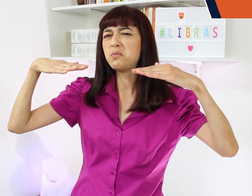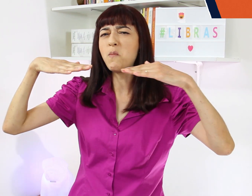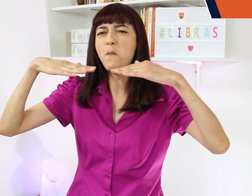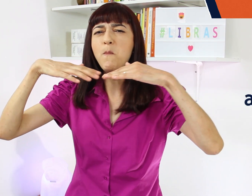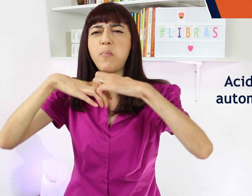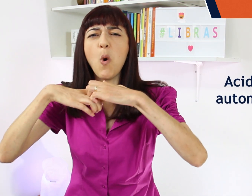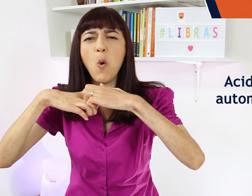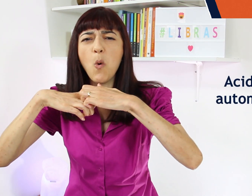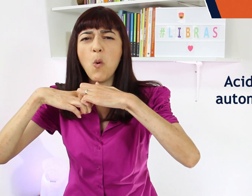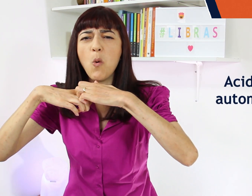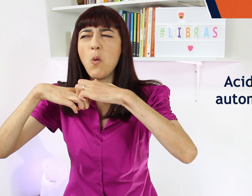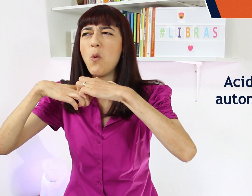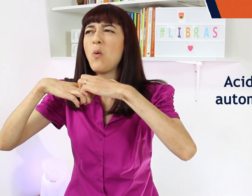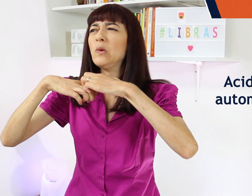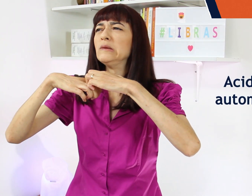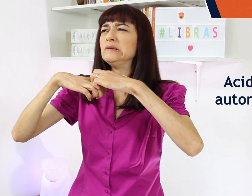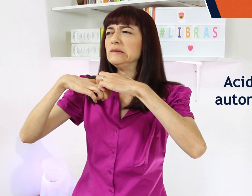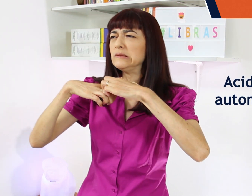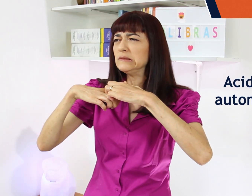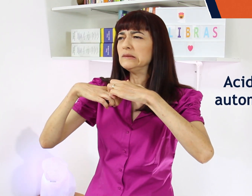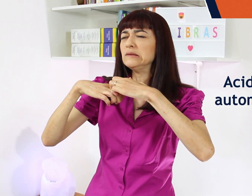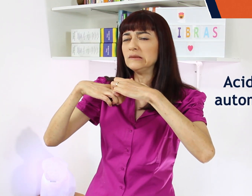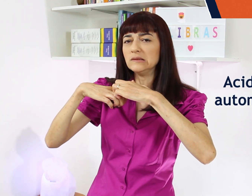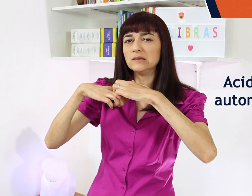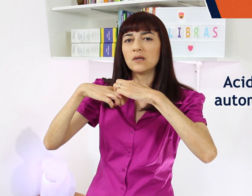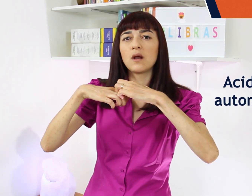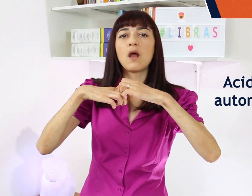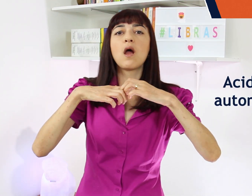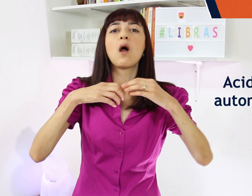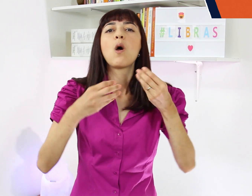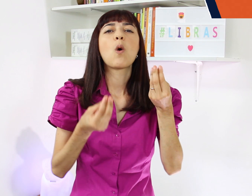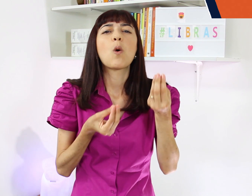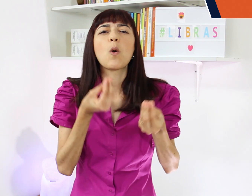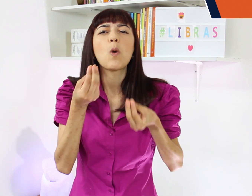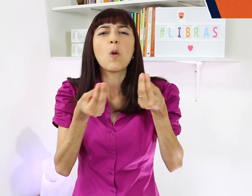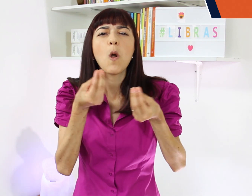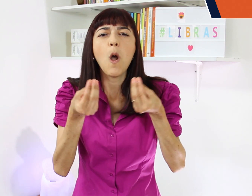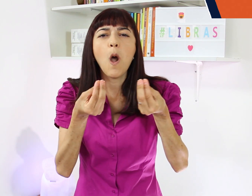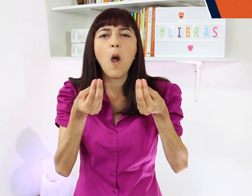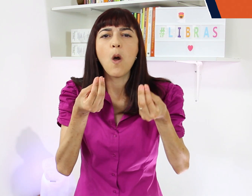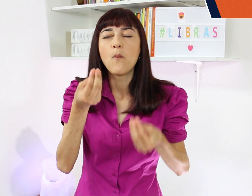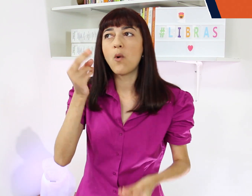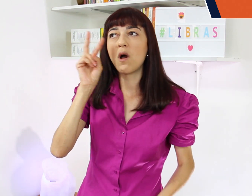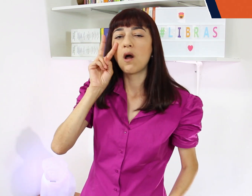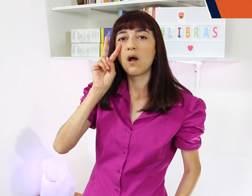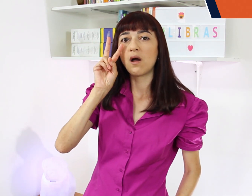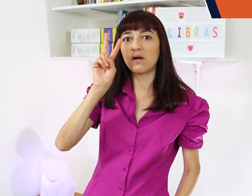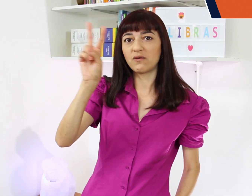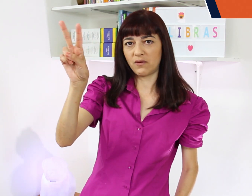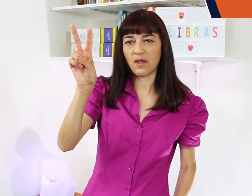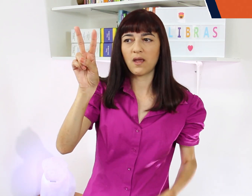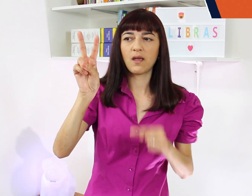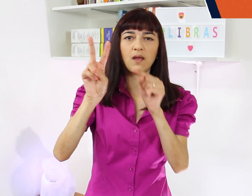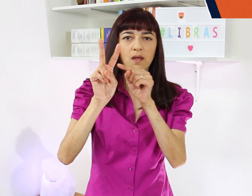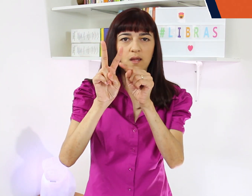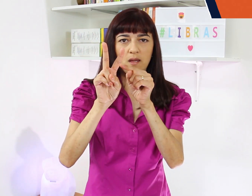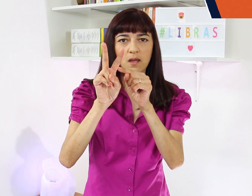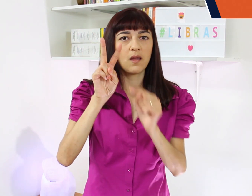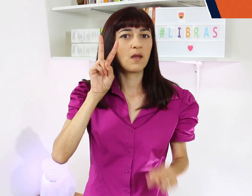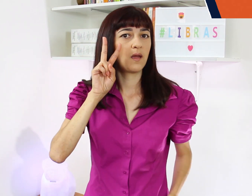um acidente. Esse é o sinal de acidente, é como se eu estivesse representando via classificador um acidente automotivo. Então